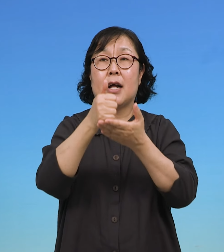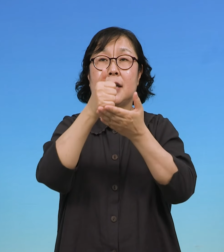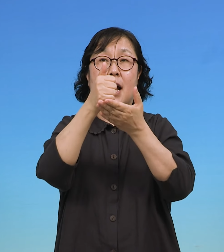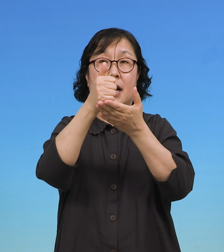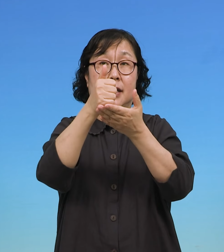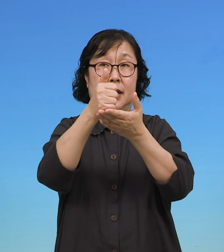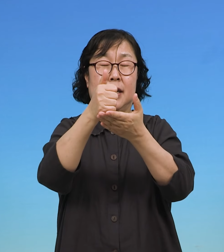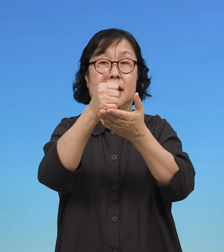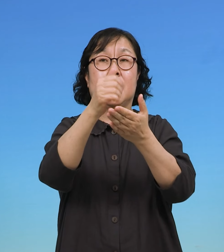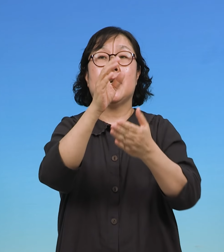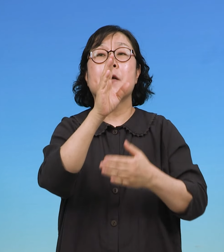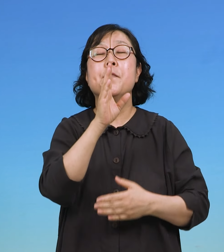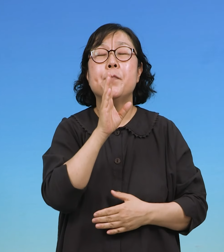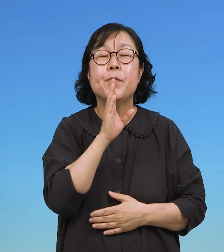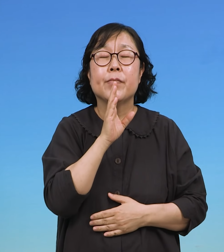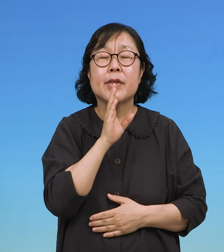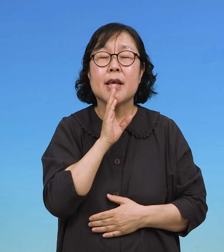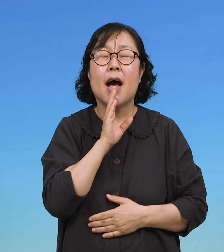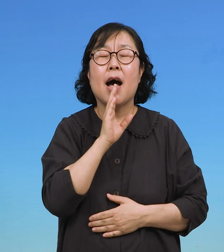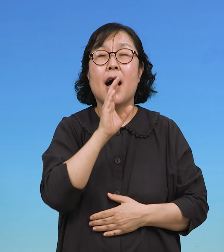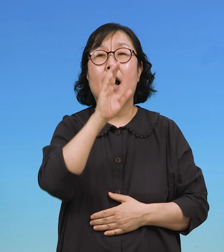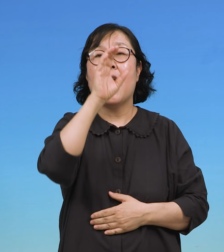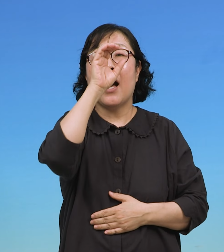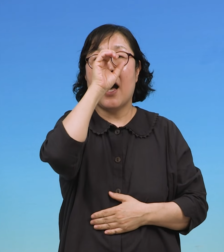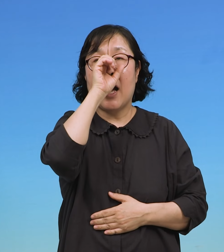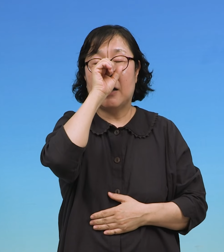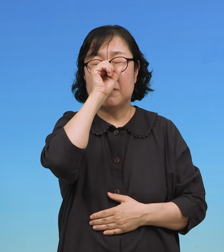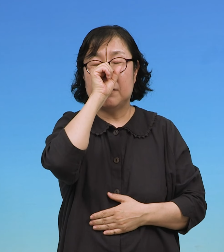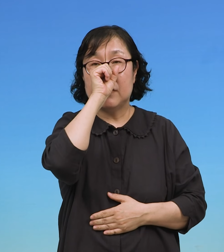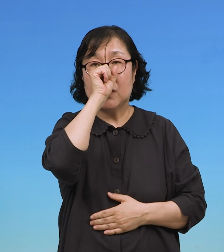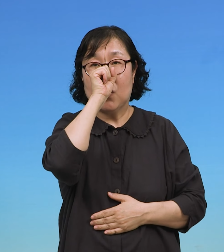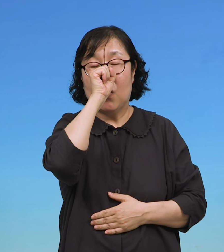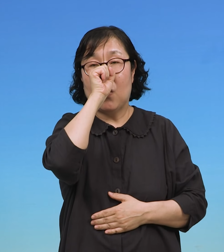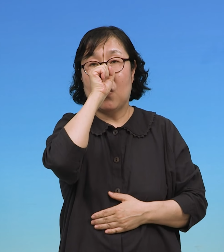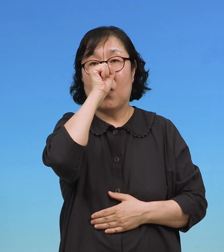호의와 환대로 인도해 주시는 참 좋으신